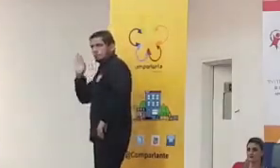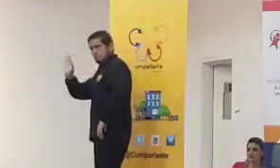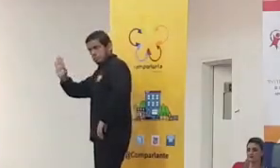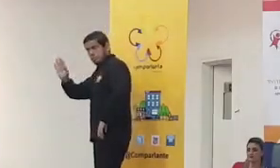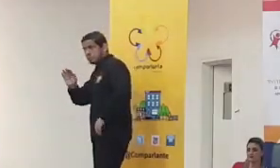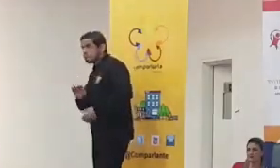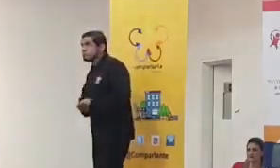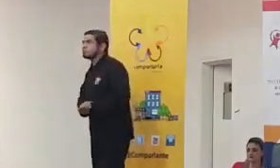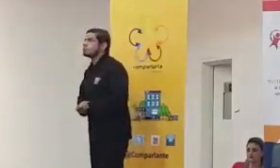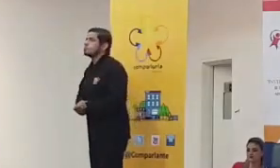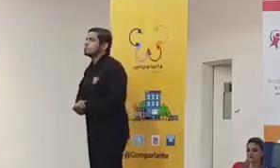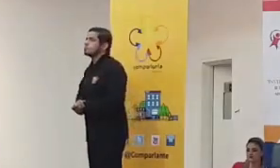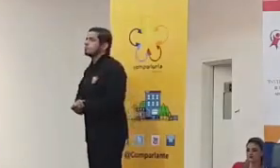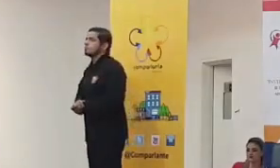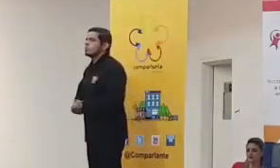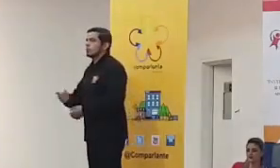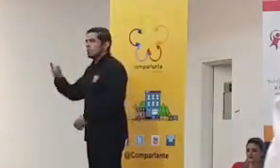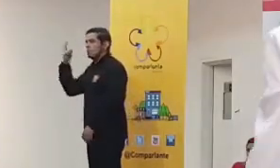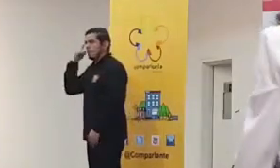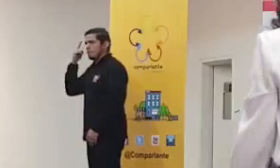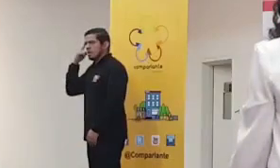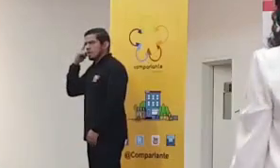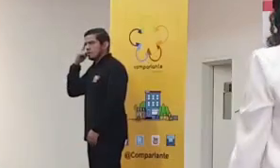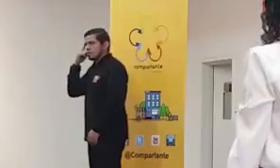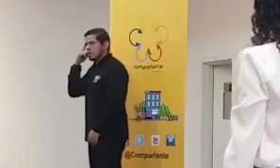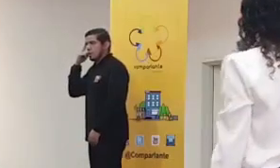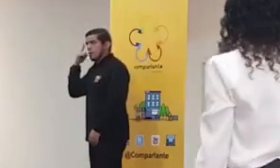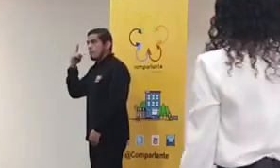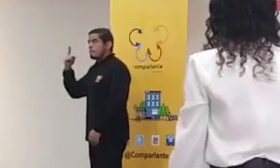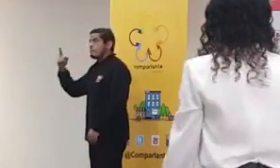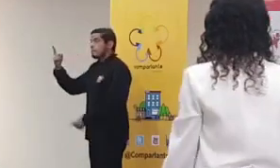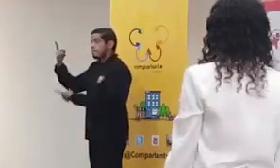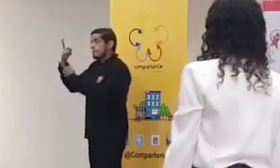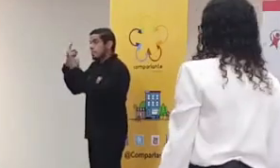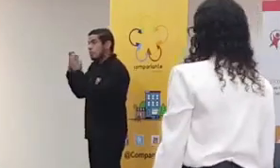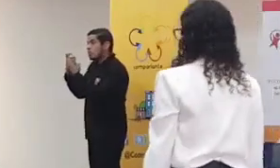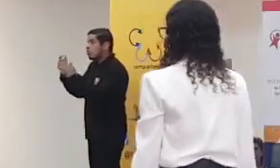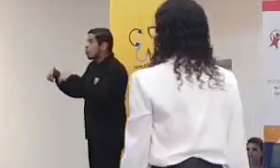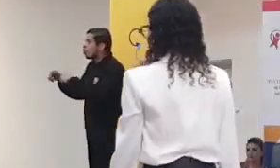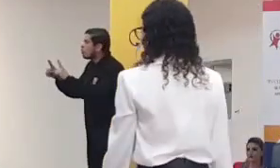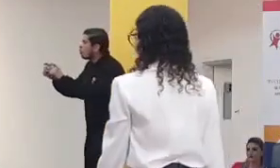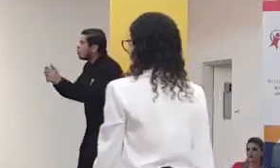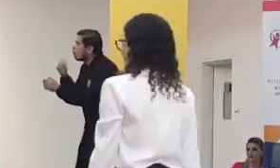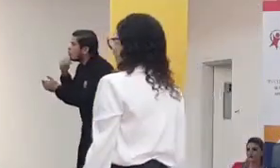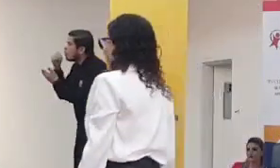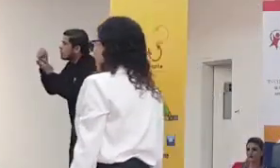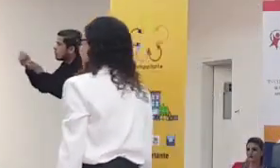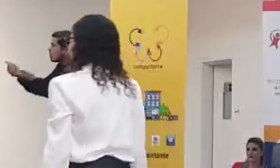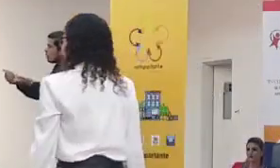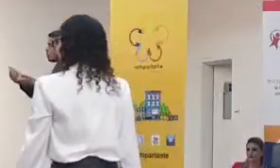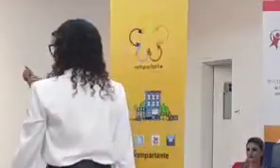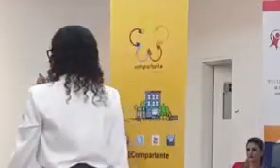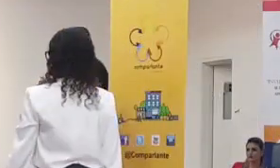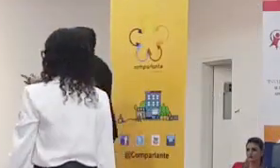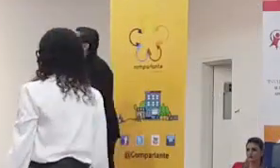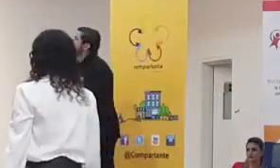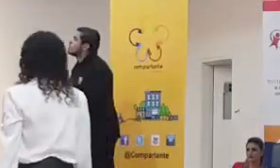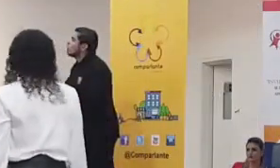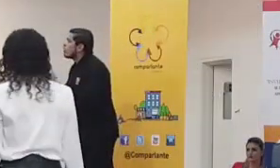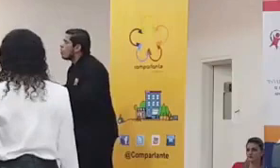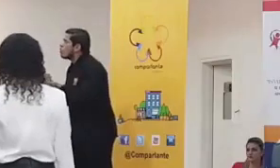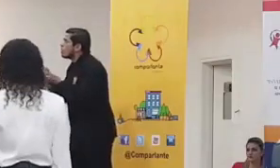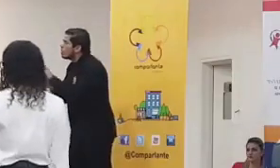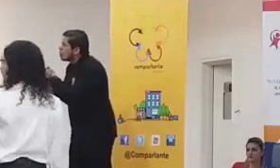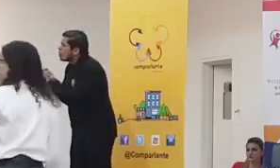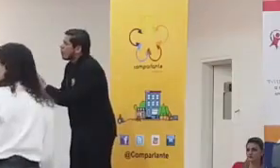Preguntar lo que necesito. Preguntar cómo te ayudo, preguntar qué hago para que te sientas bien y para